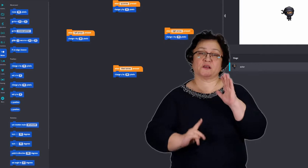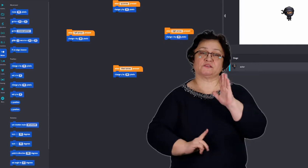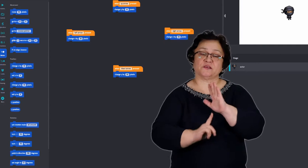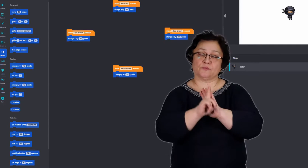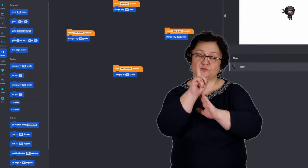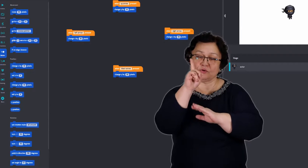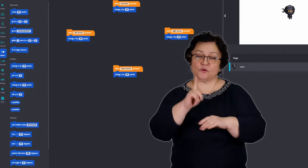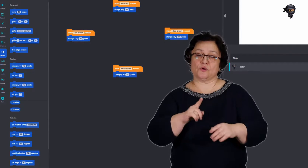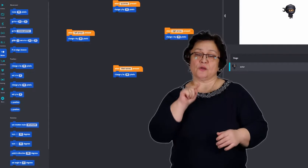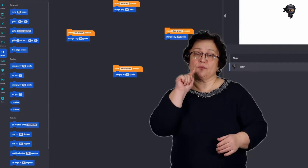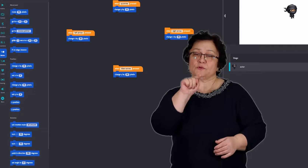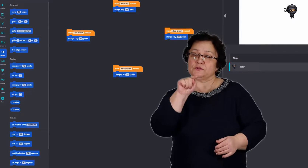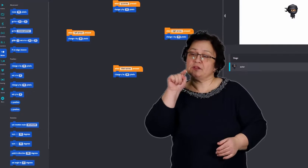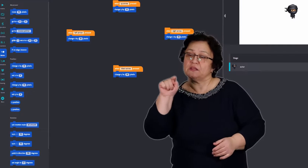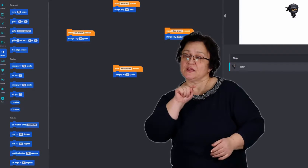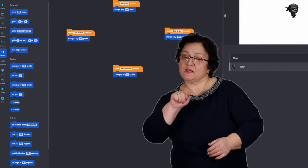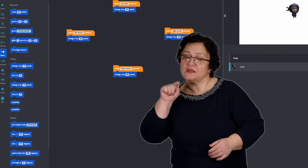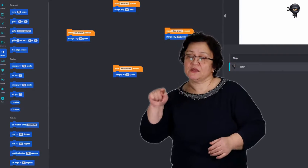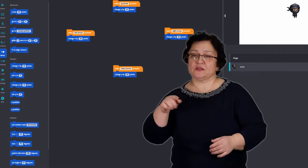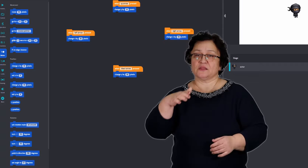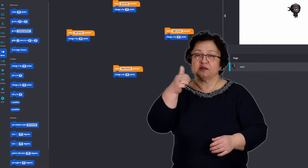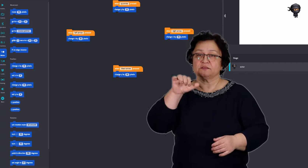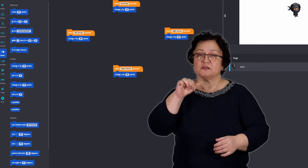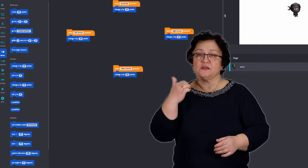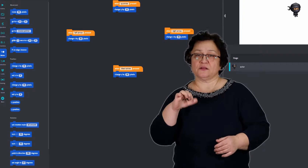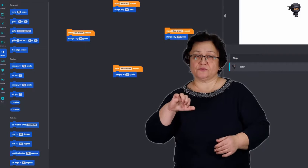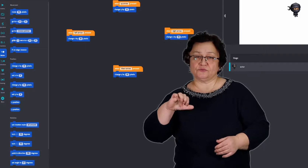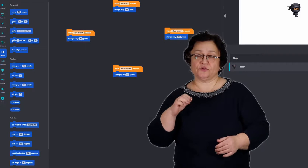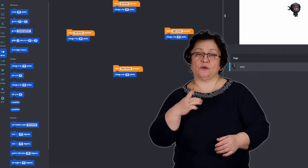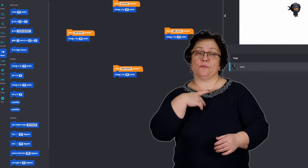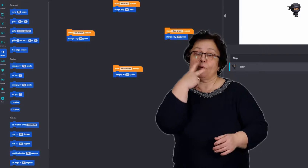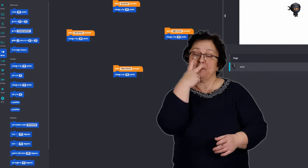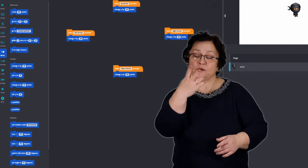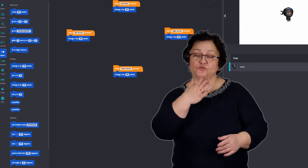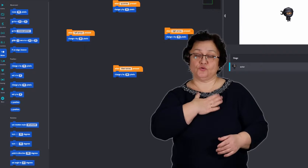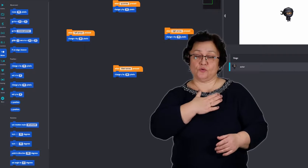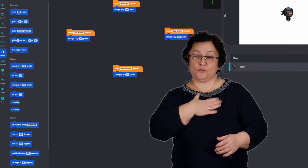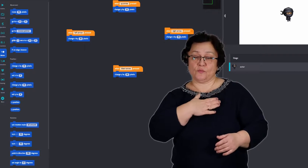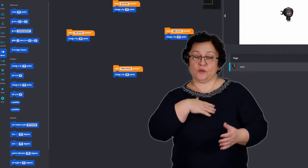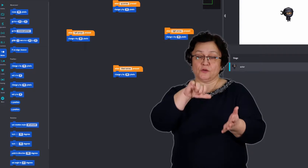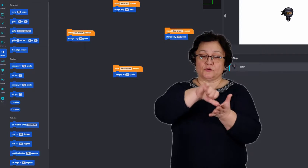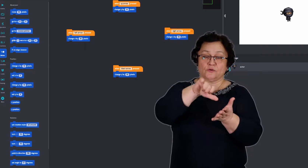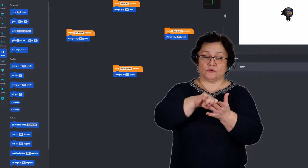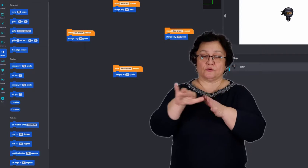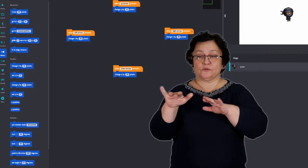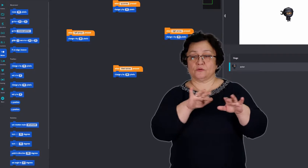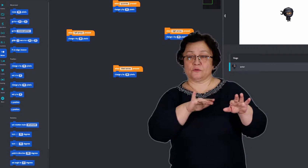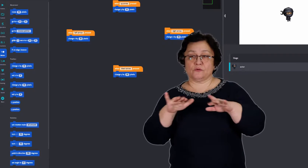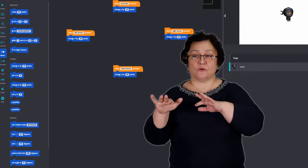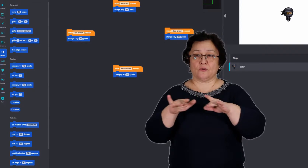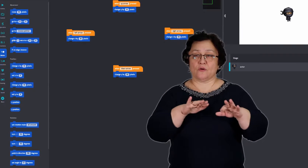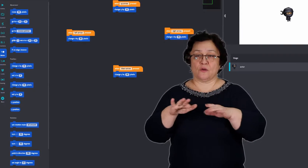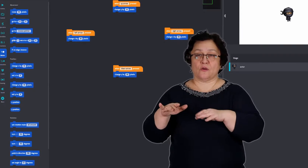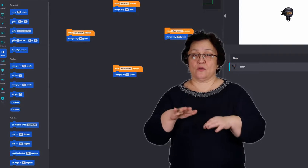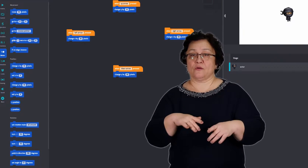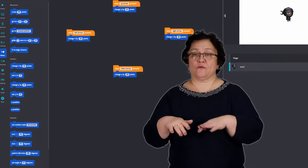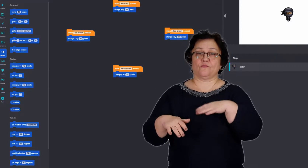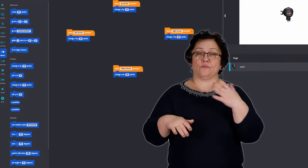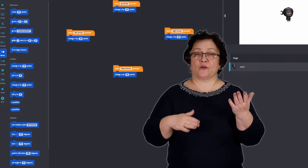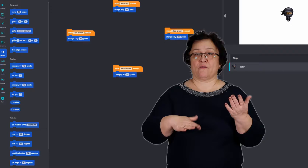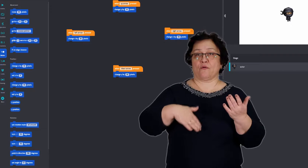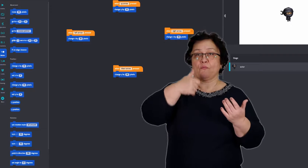і потикаю на різні стрілочки, то бачу, що мій персонаж рухається тільки вправо або